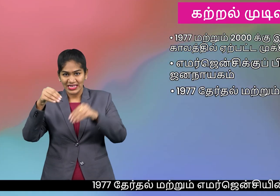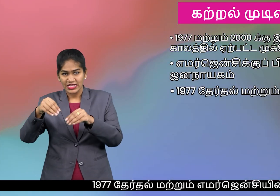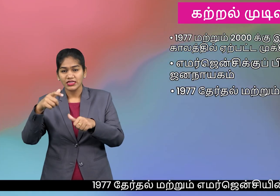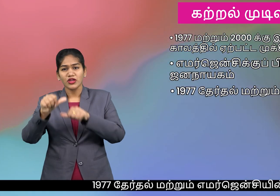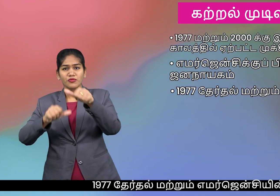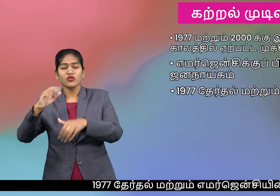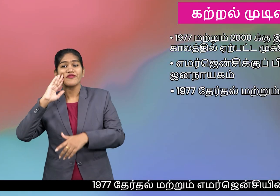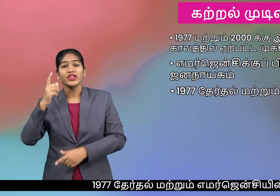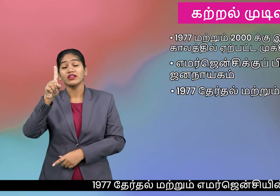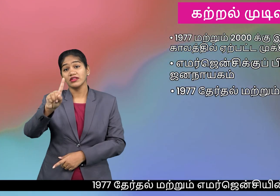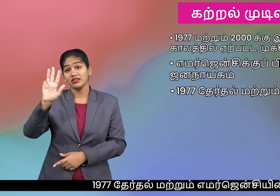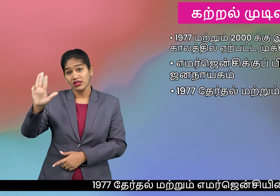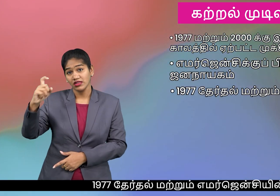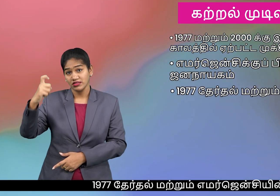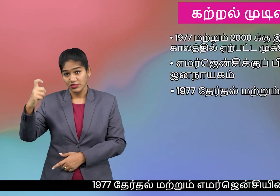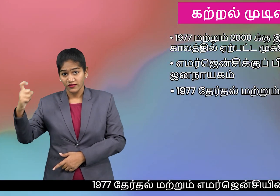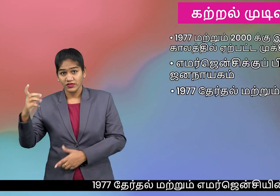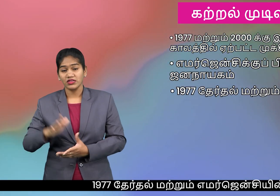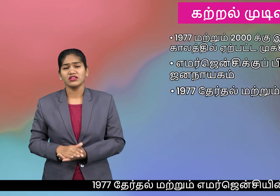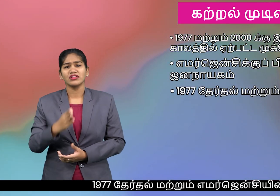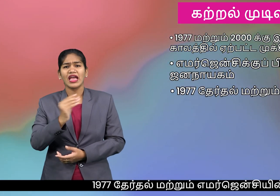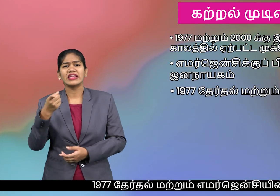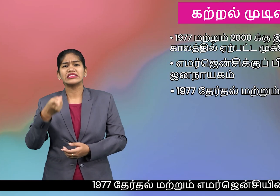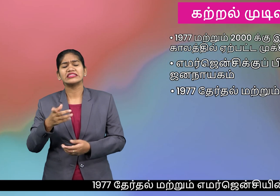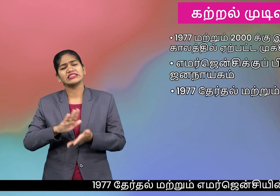1977 தேர்தல் மற்றும் எமர்ஜென்சியின் முடிவு.